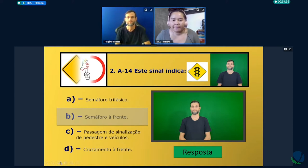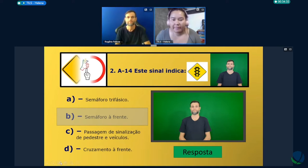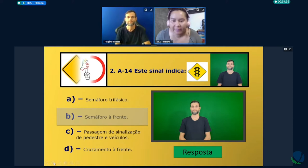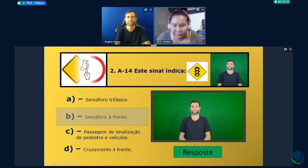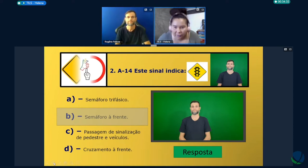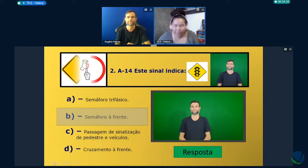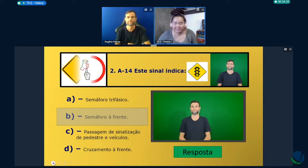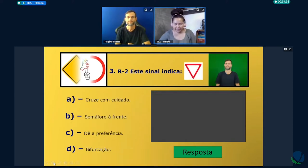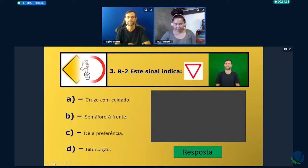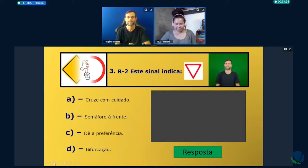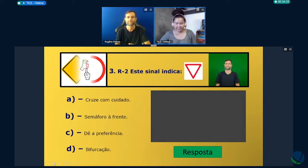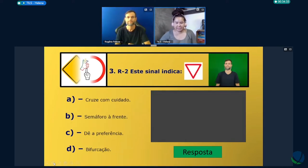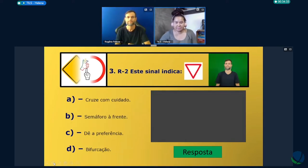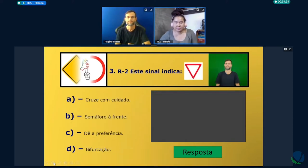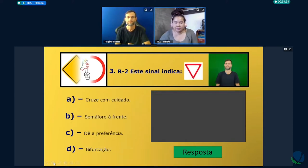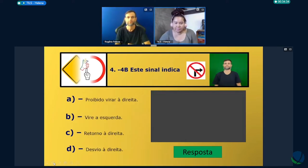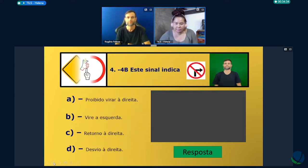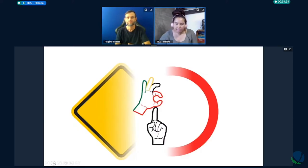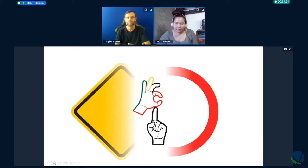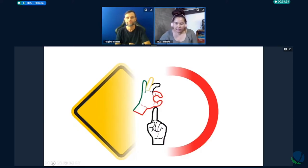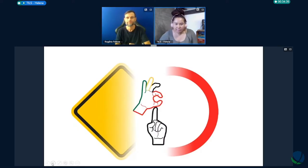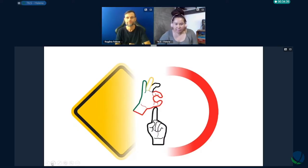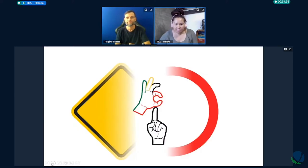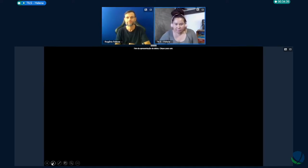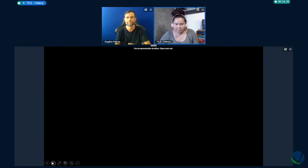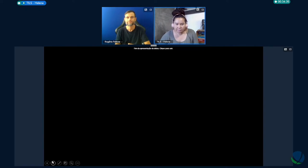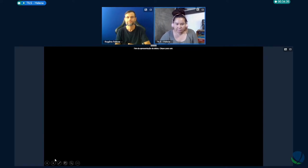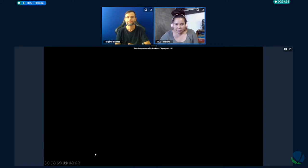produzido. Só um exemplo mesmo.